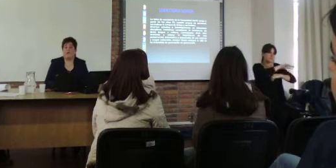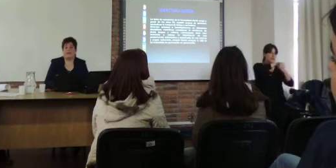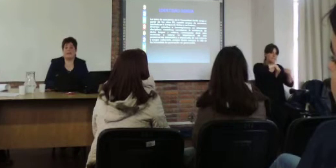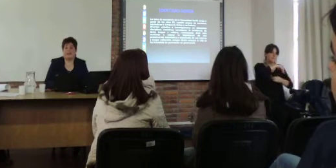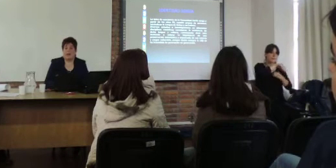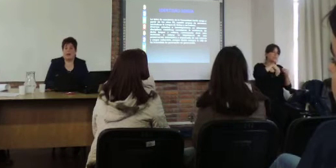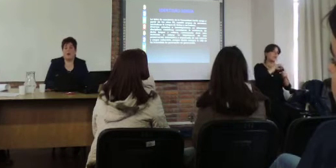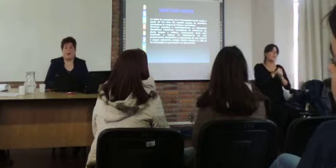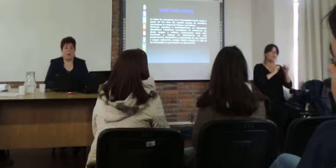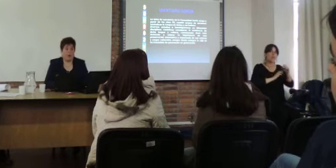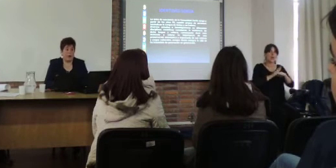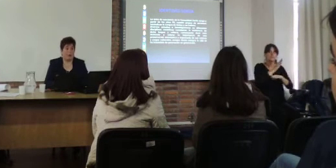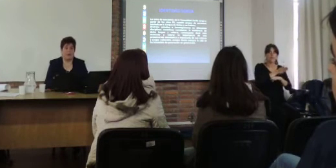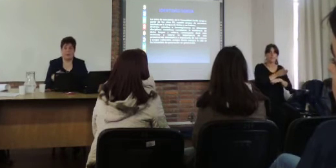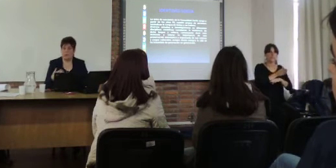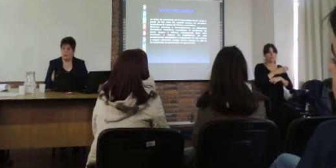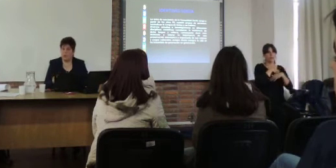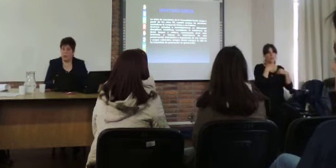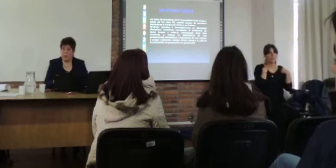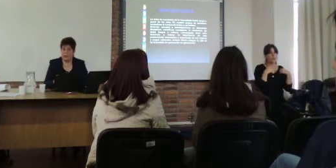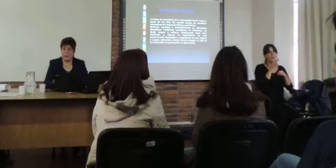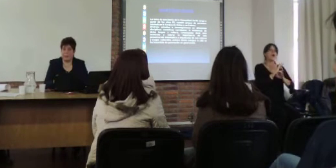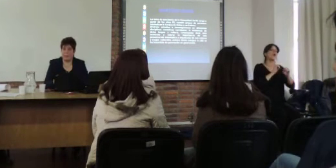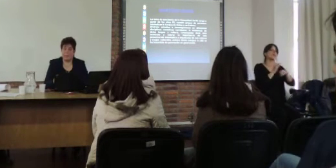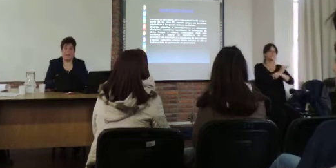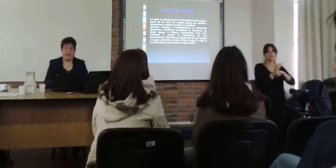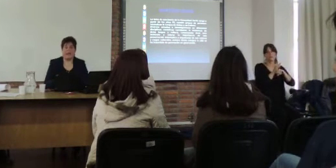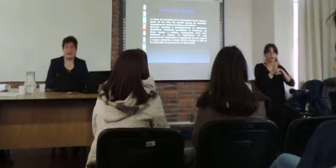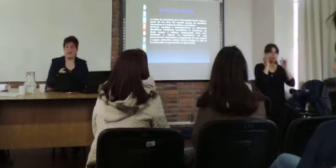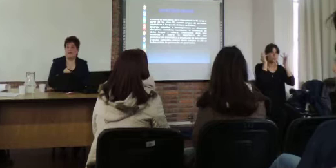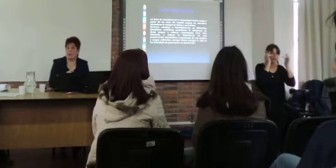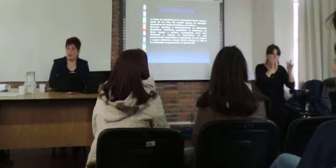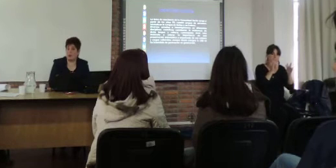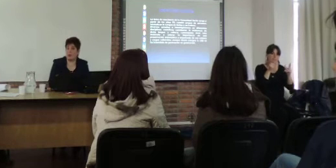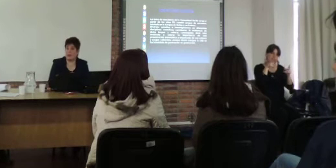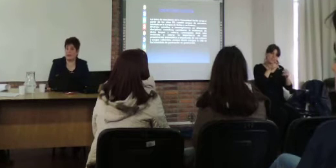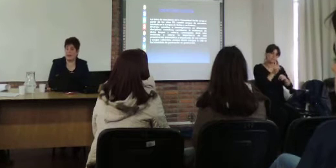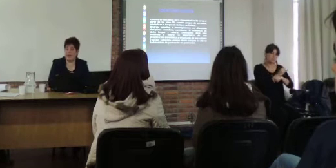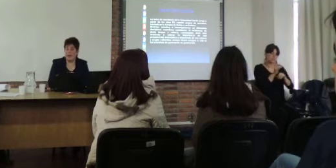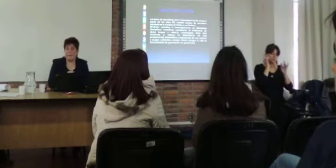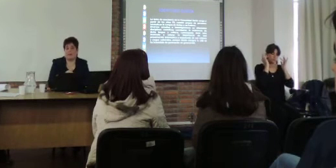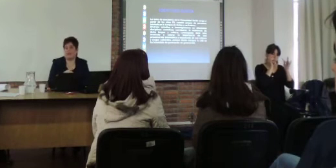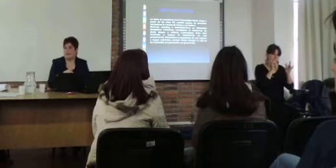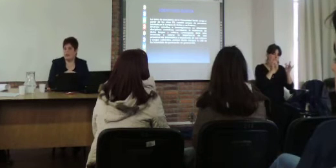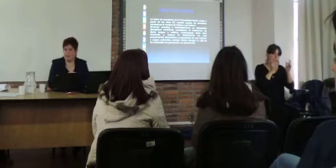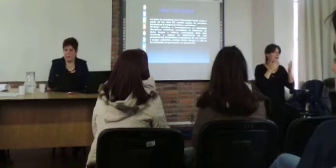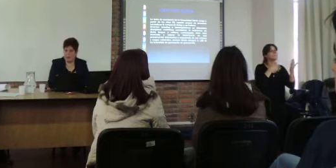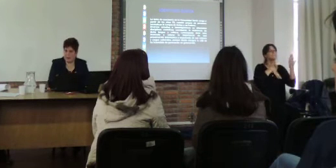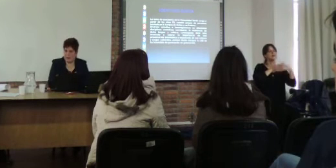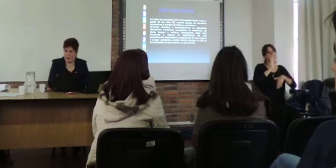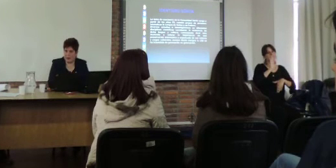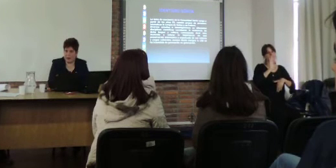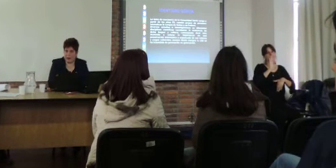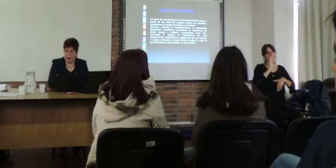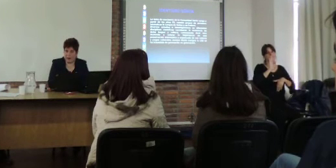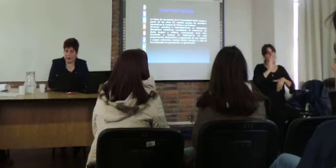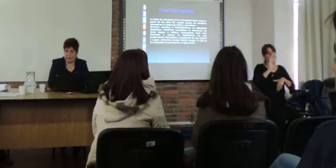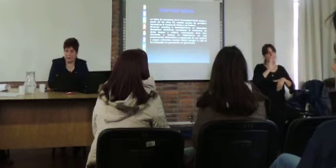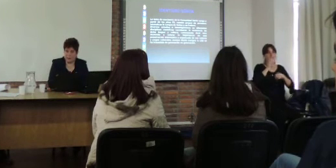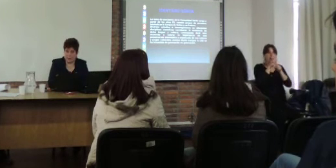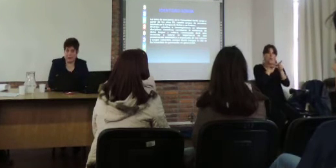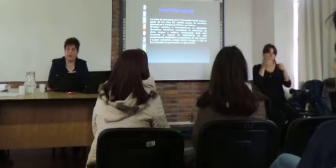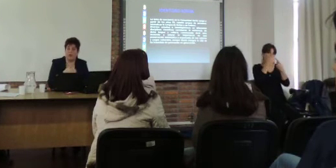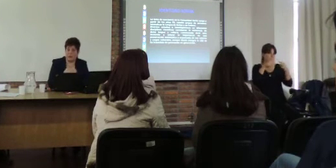al poder acceder a una escuela o una institución educativa, y que en esa institución educativa mayoritariamente se hable de otra